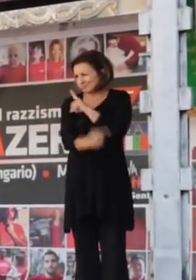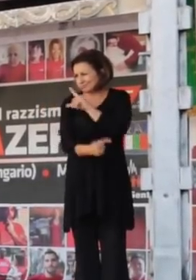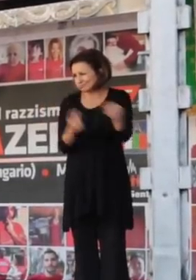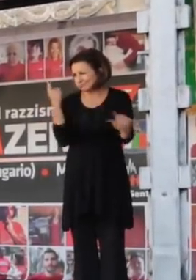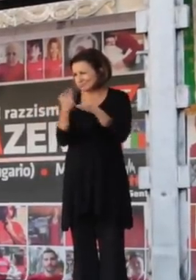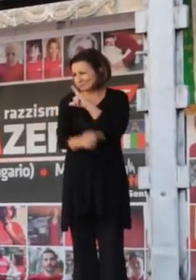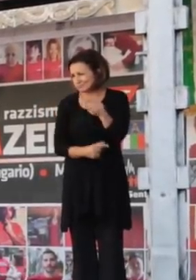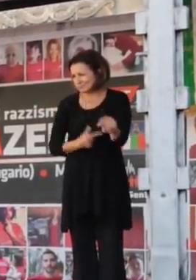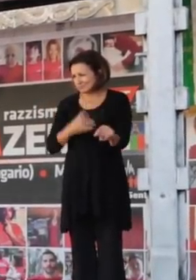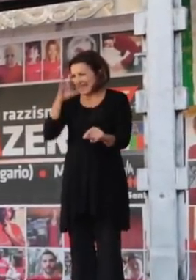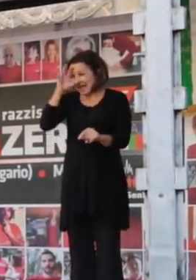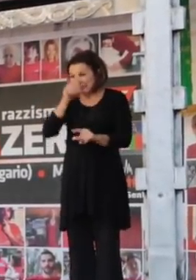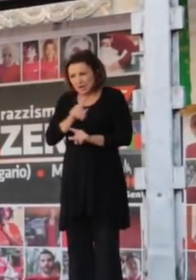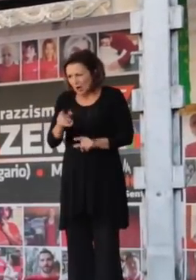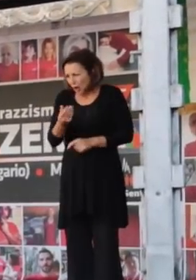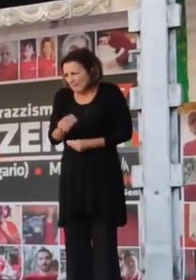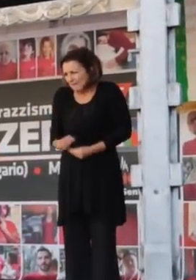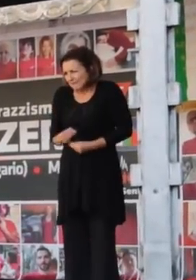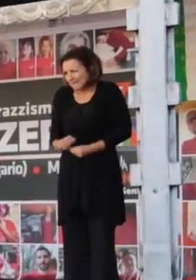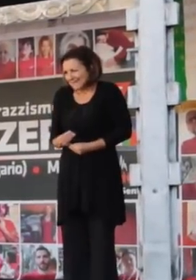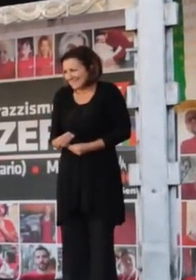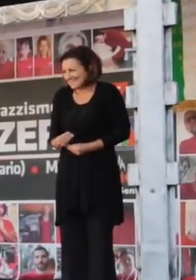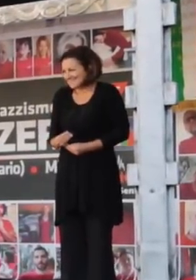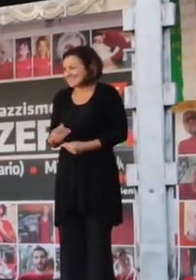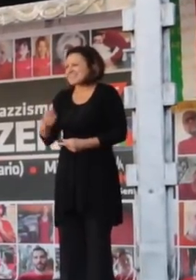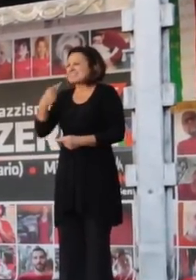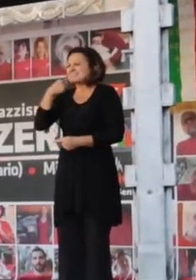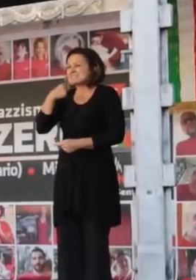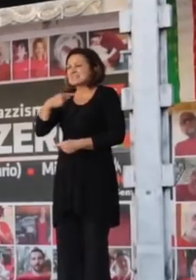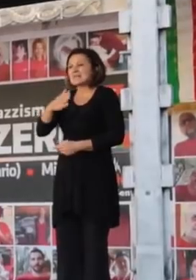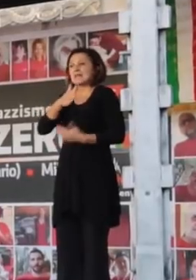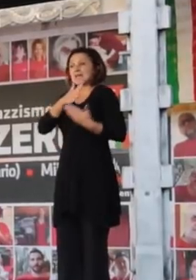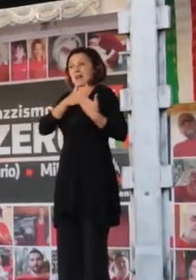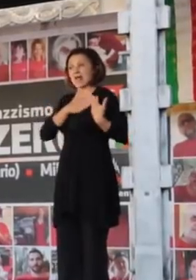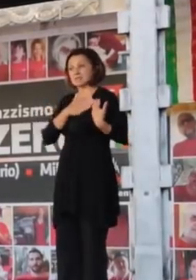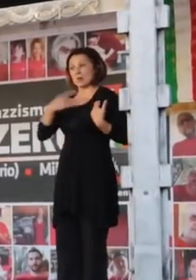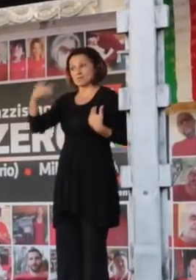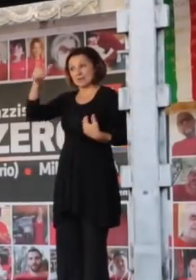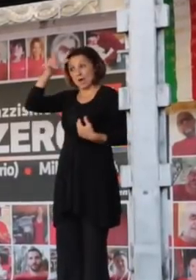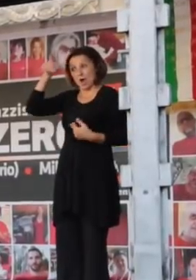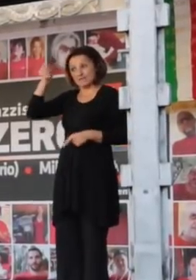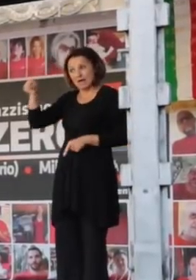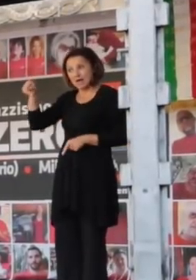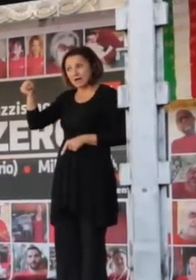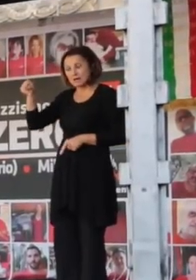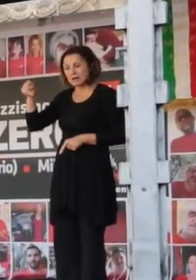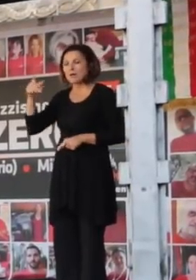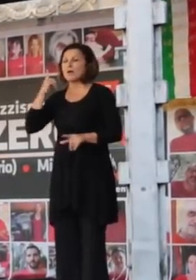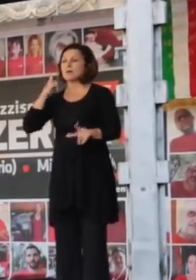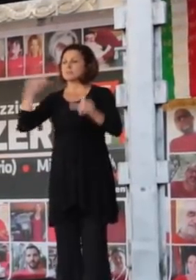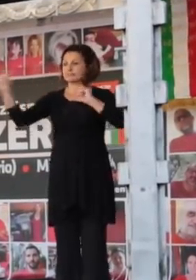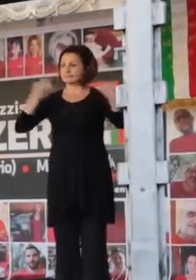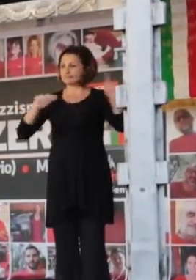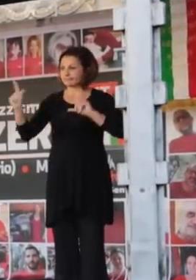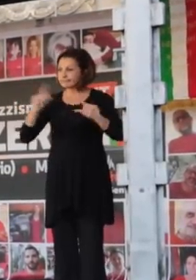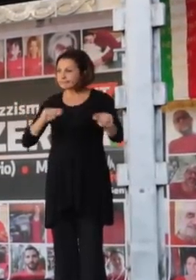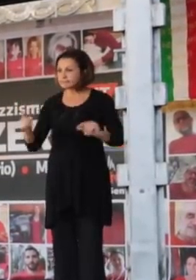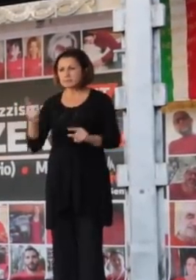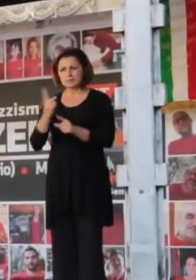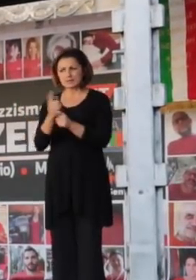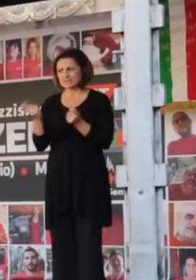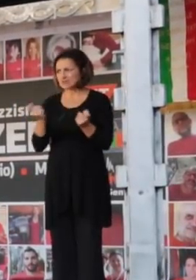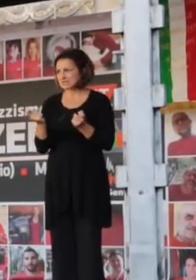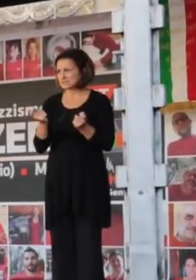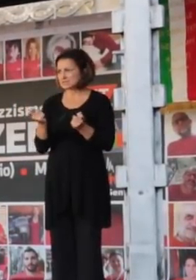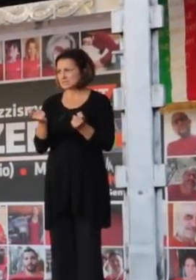allora chi ha delle responsabilità di governo deve avere l'obiettivo di gestire il fenomeno dell'immigrazione e non